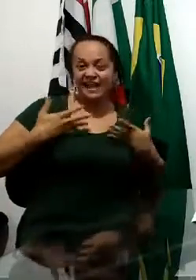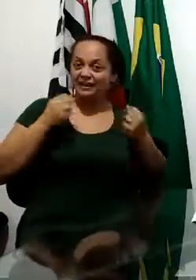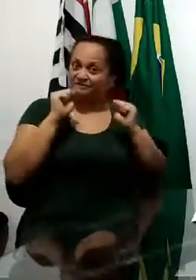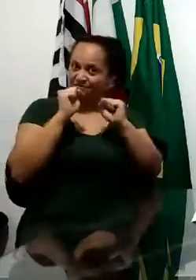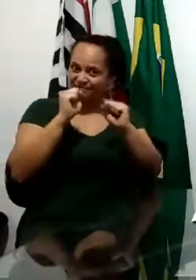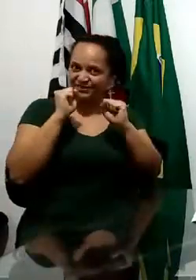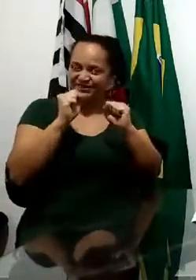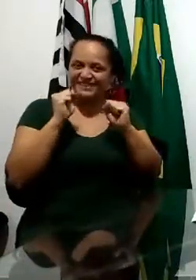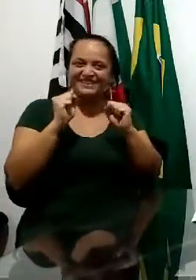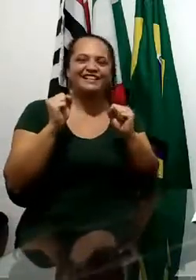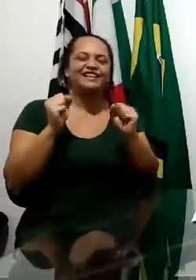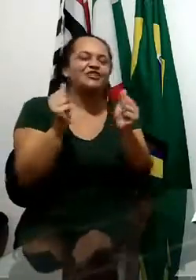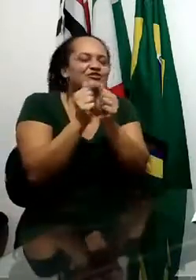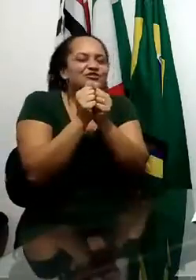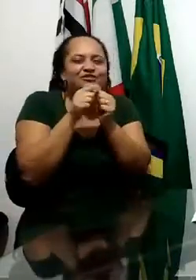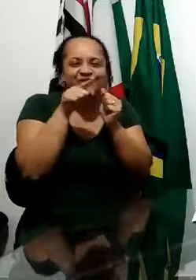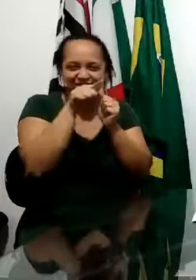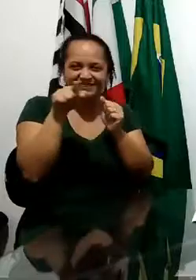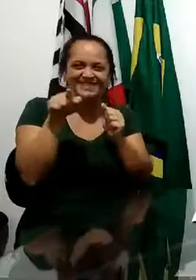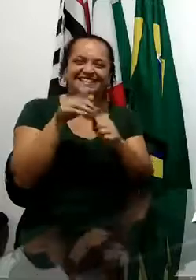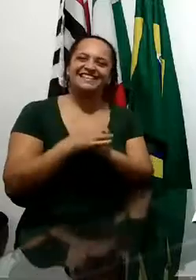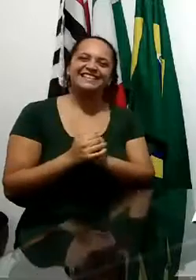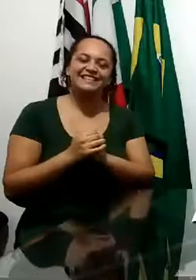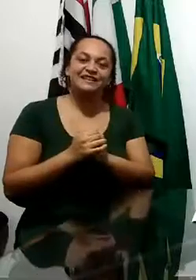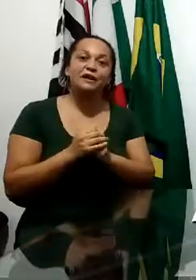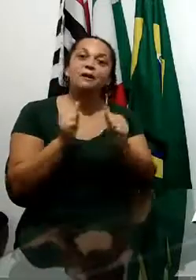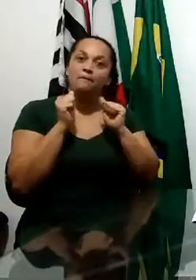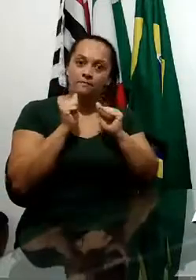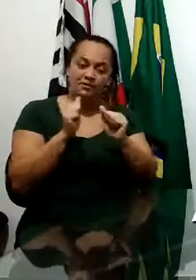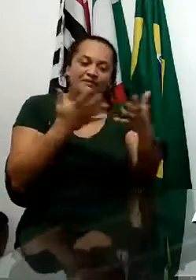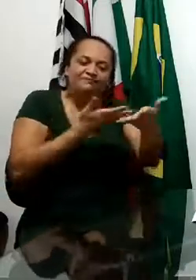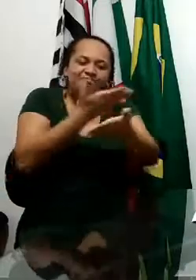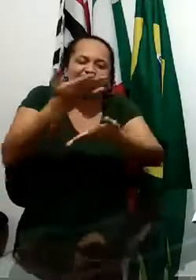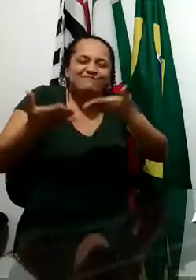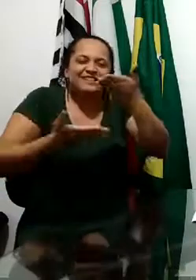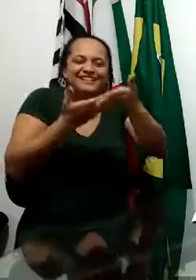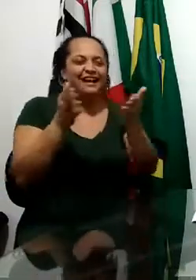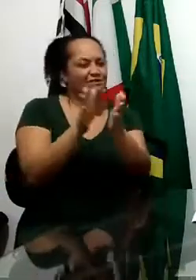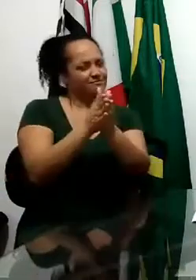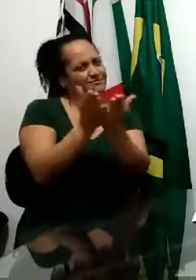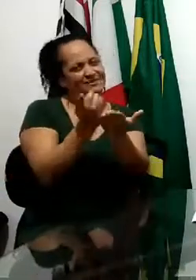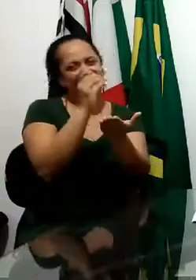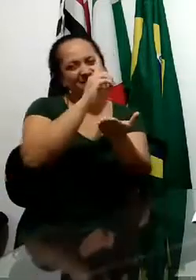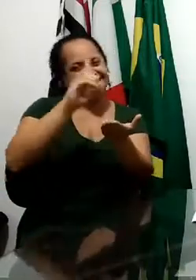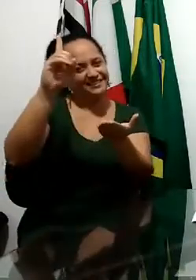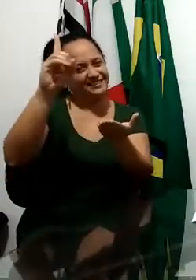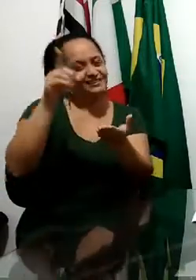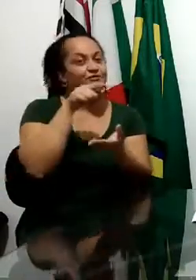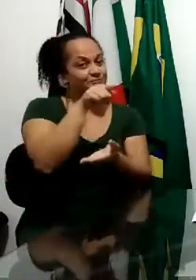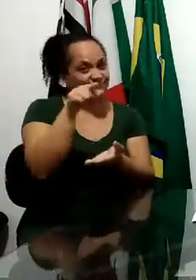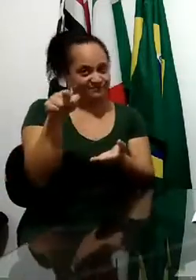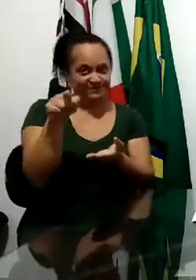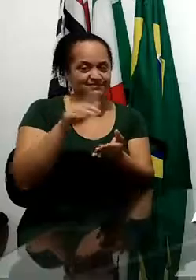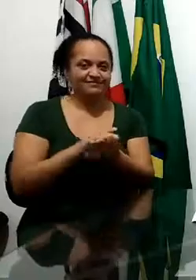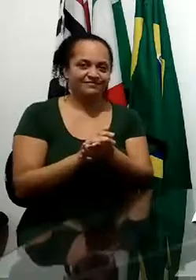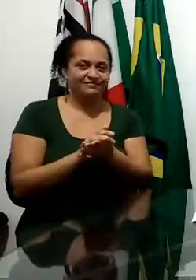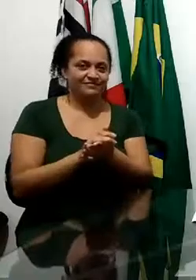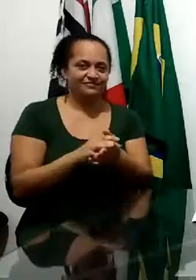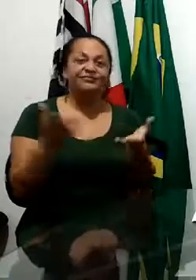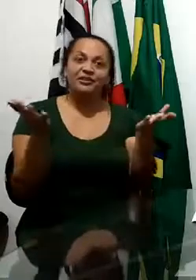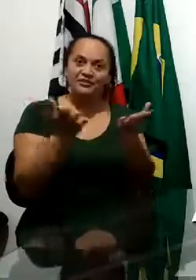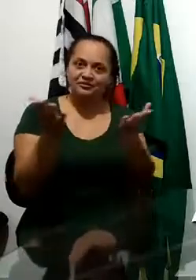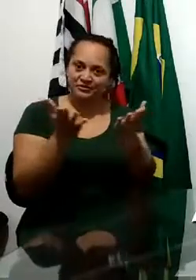estar aqui com os irmãos e poder compartilhar da palavra de Deus com vocês. E hoje